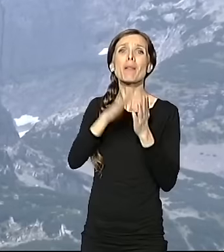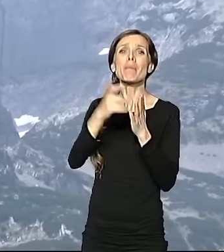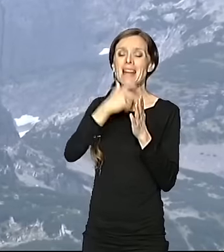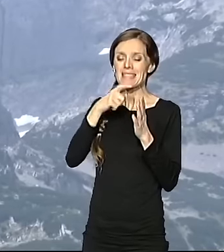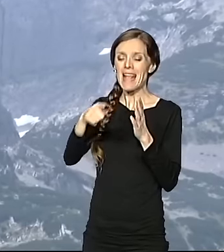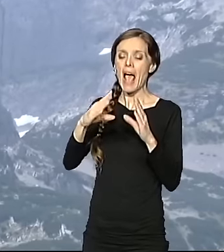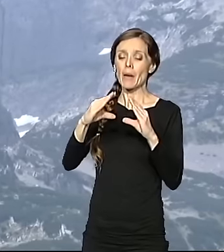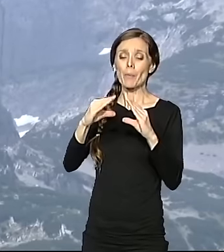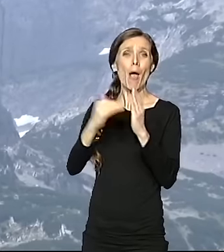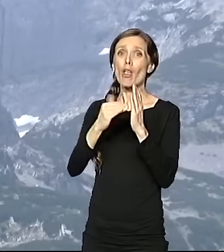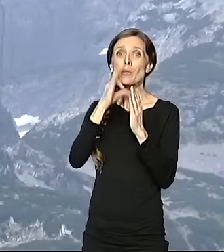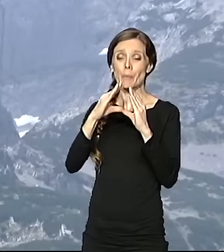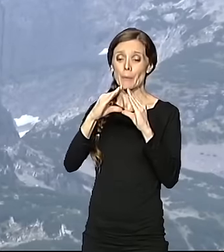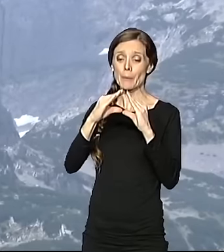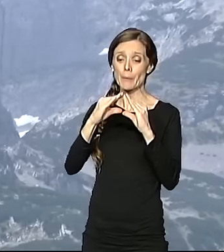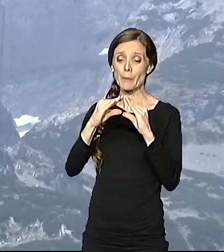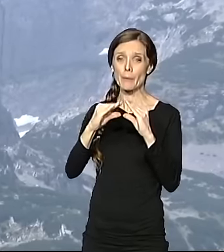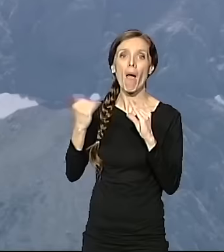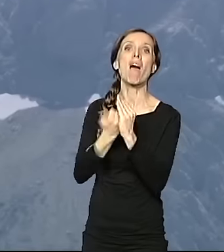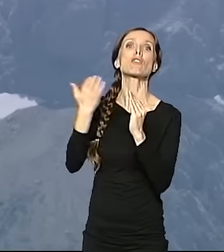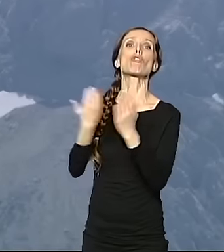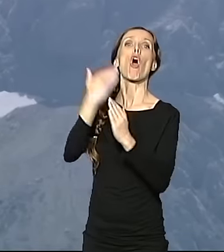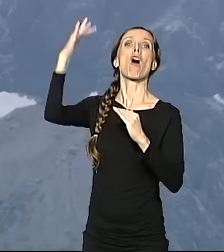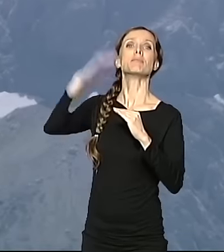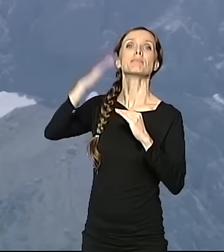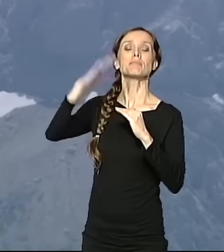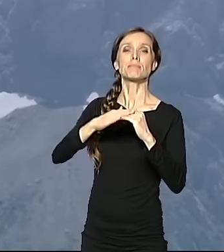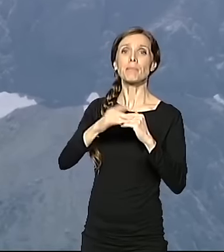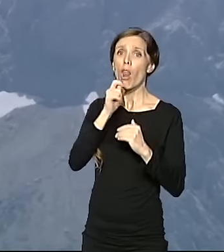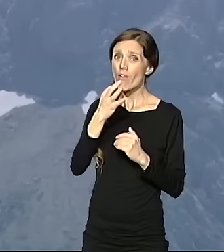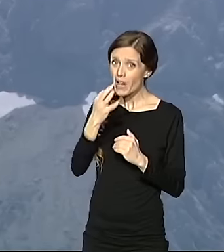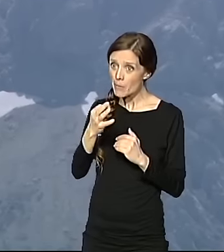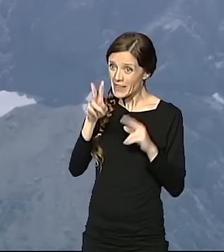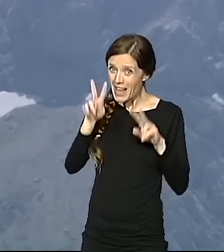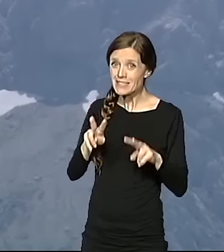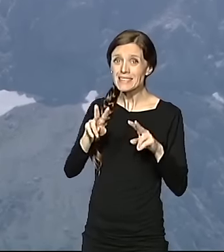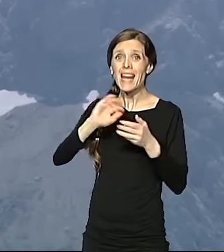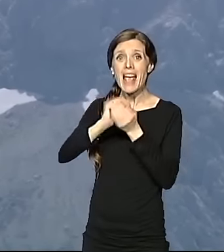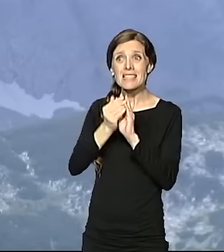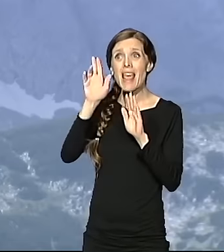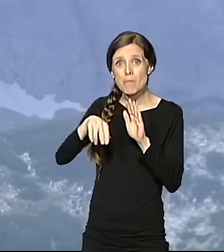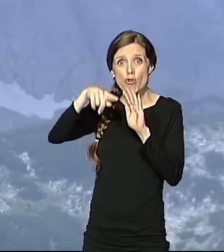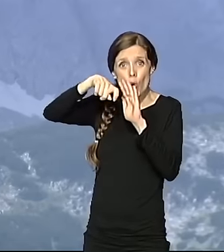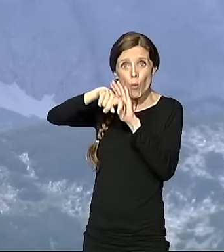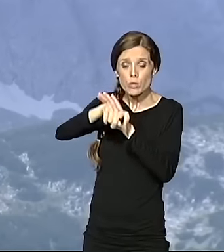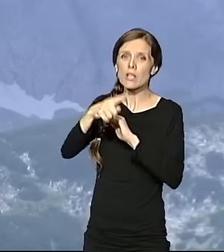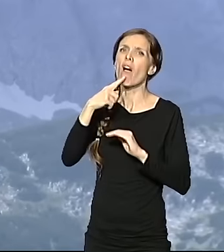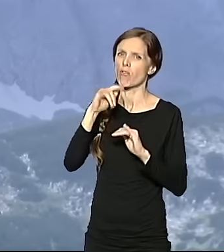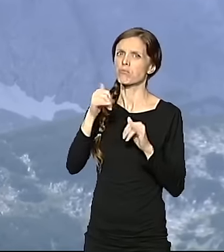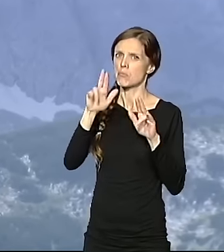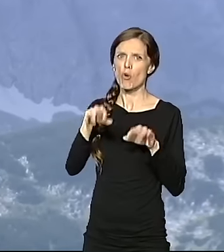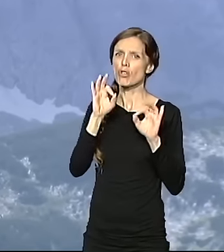otopi, a novi padne preko njega. A je li istina da sneg može da se ucrva? Da, sigurno da. Ali mu treba više